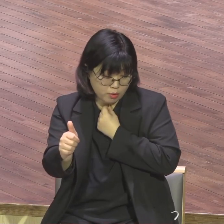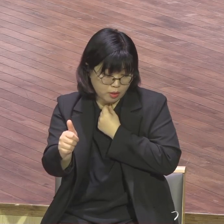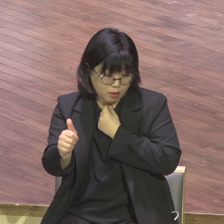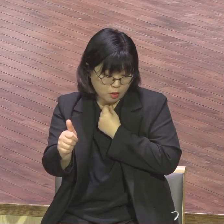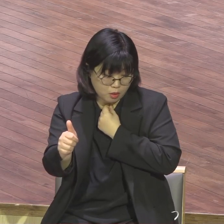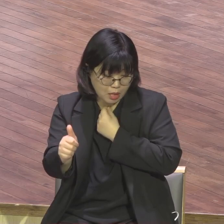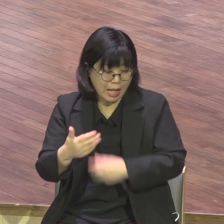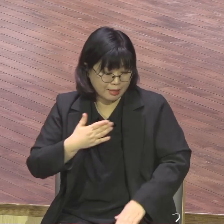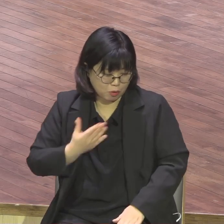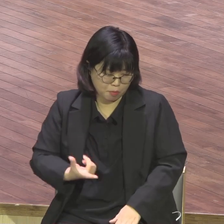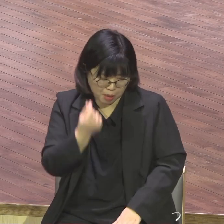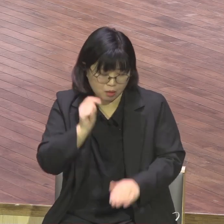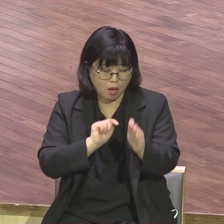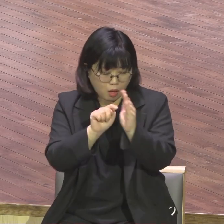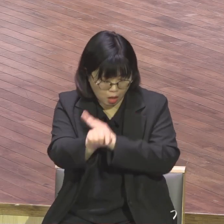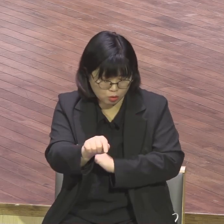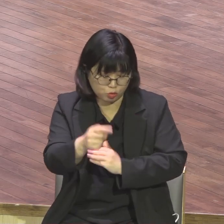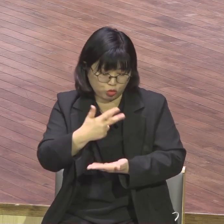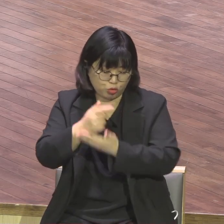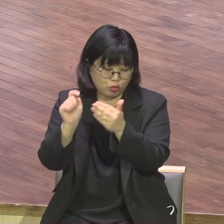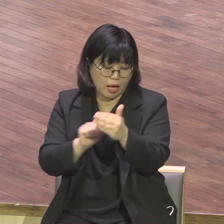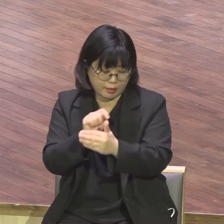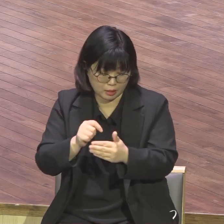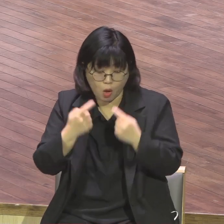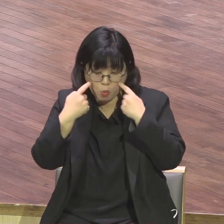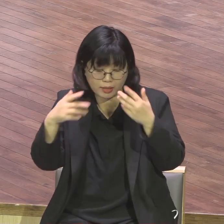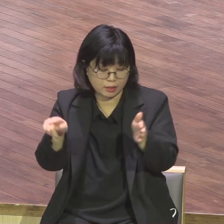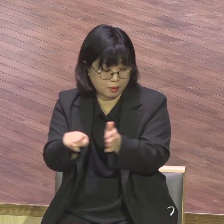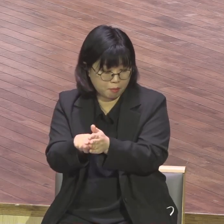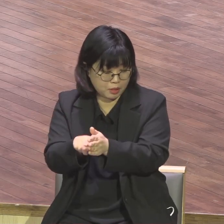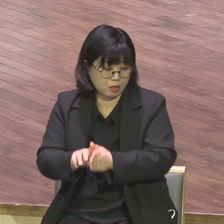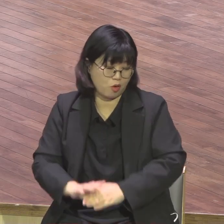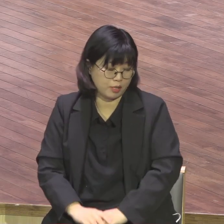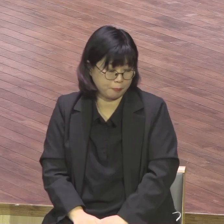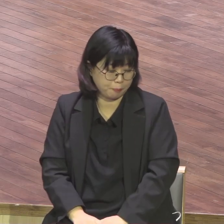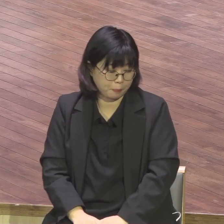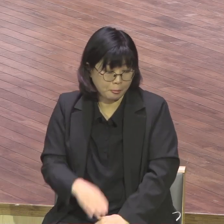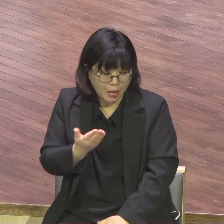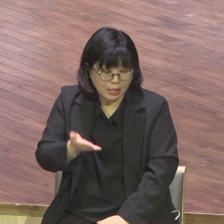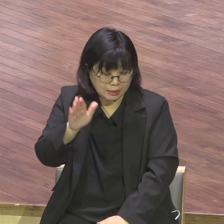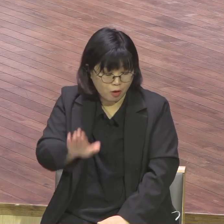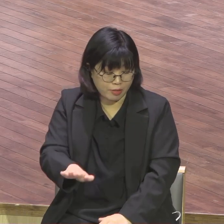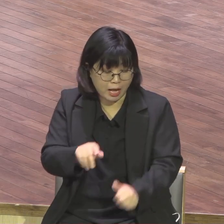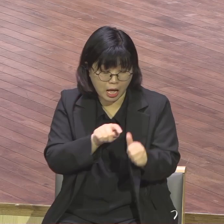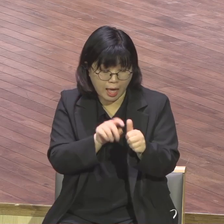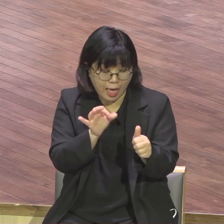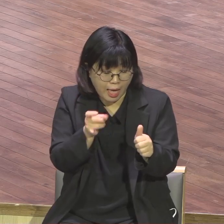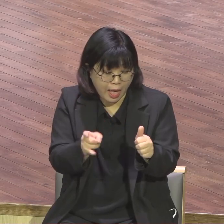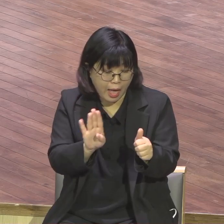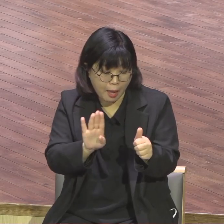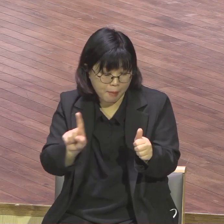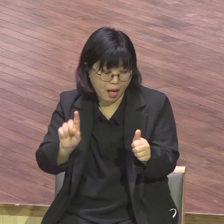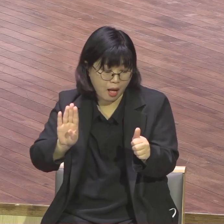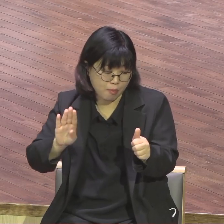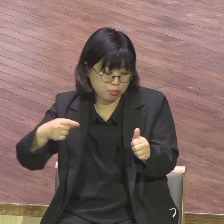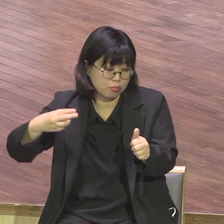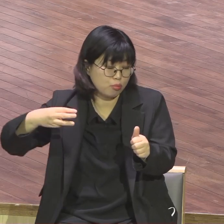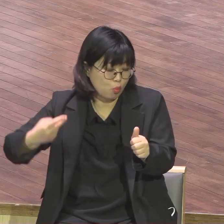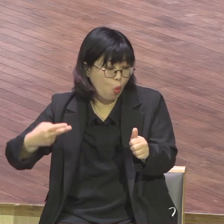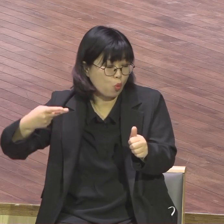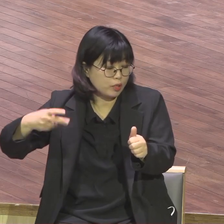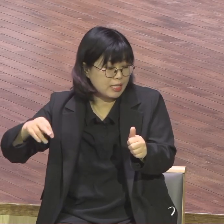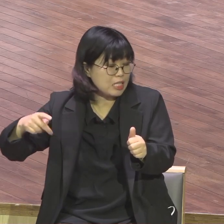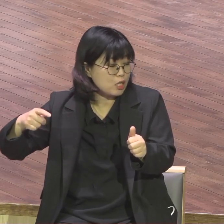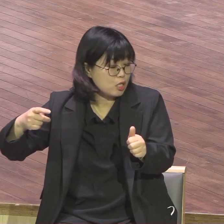바라고 나도 속히 가게 될 것을 주 안에서 확신하노라. 그러나 에바브로 디도를 너에게 보내는